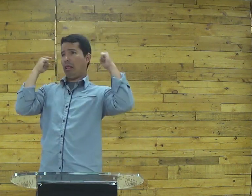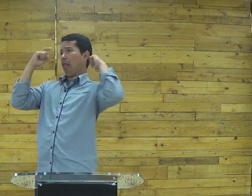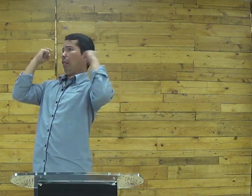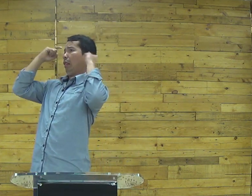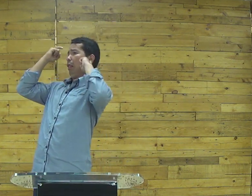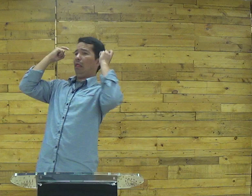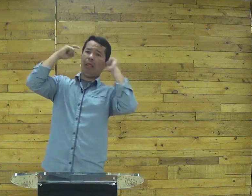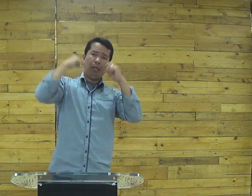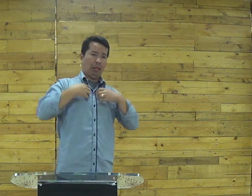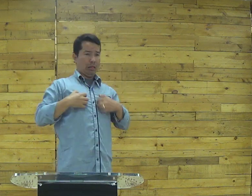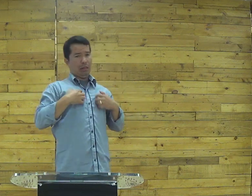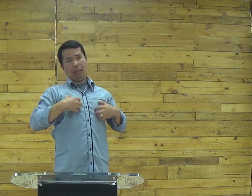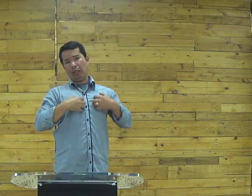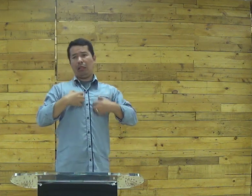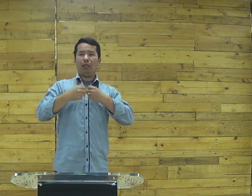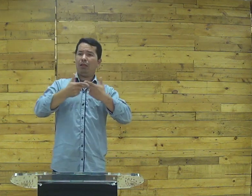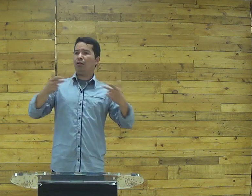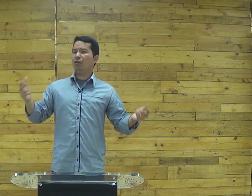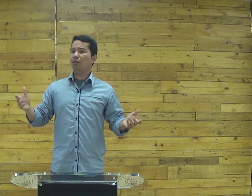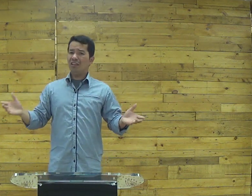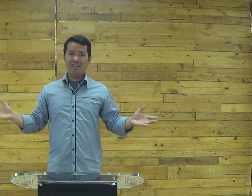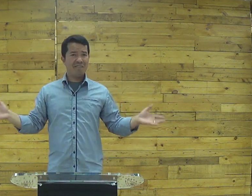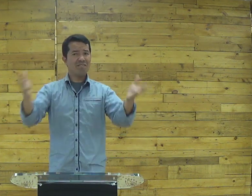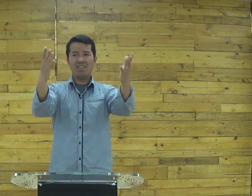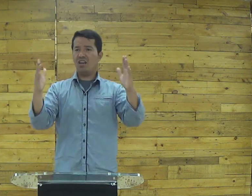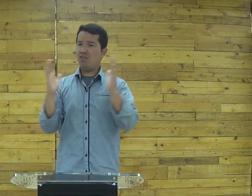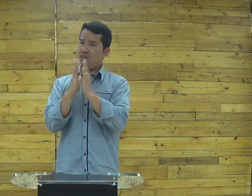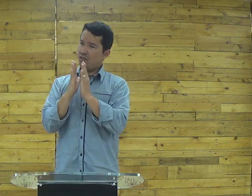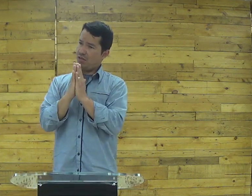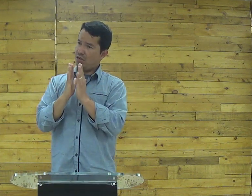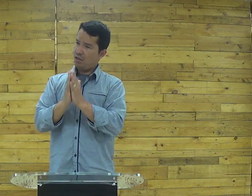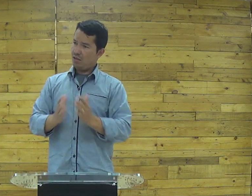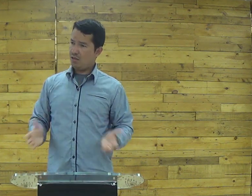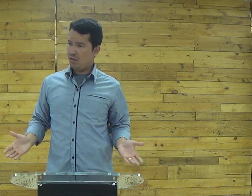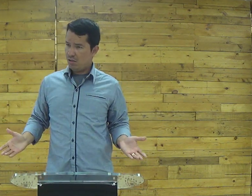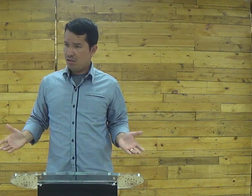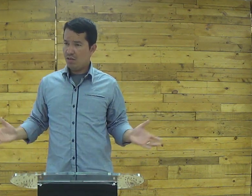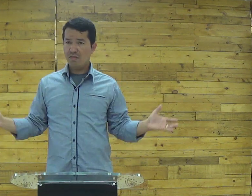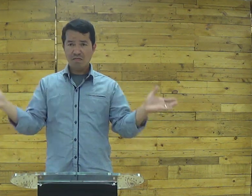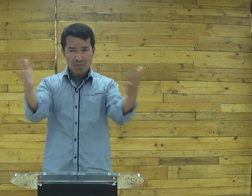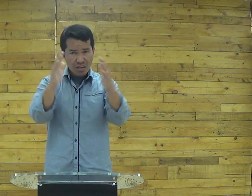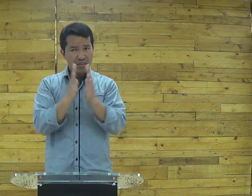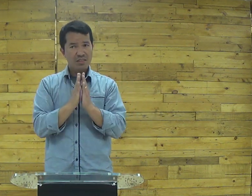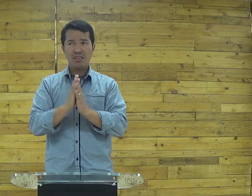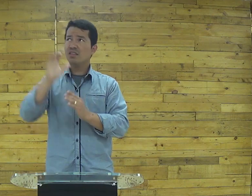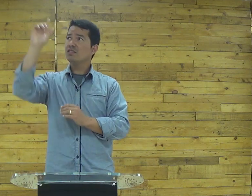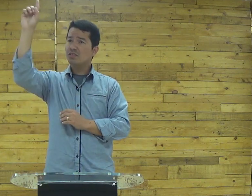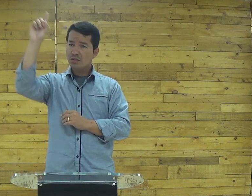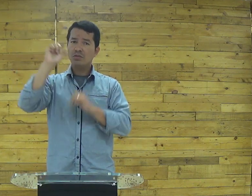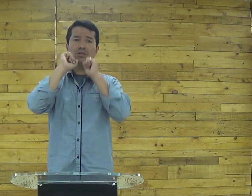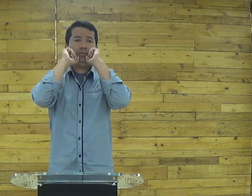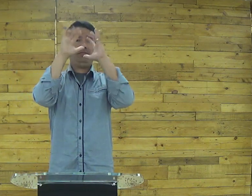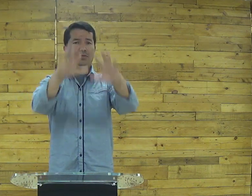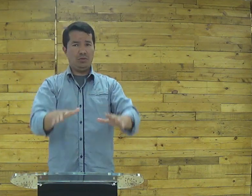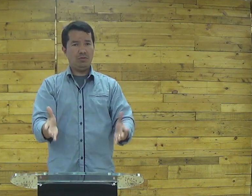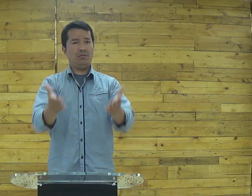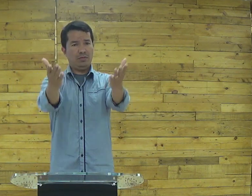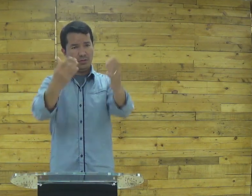angustiado, pensando ali com uma preocupação, uma angústia, não, vai orar. Vai orar. Deus há de